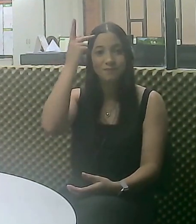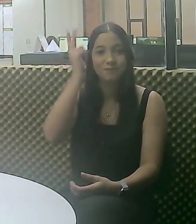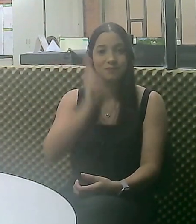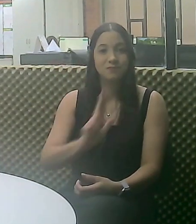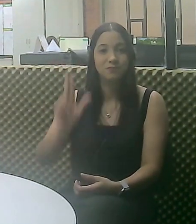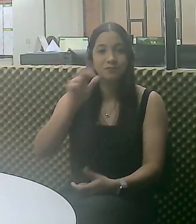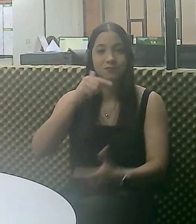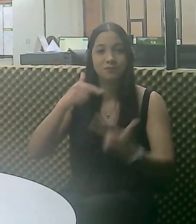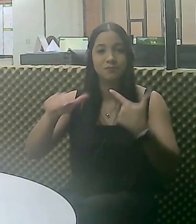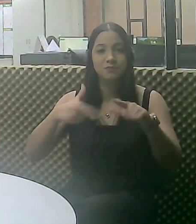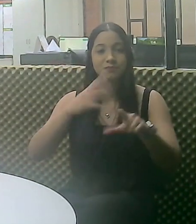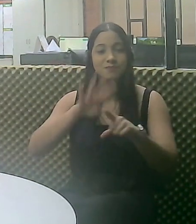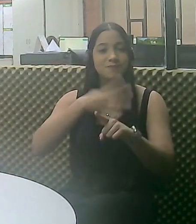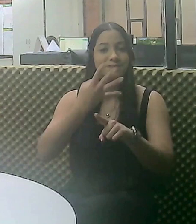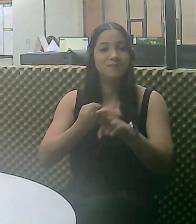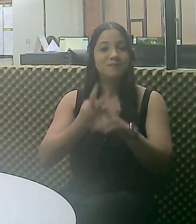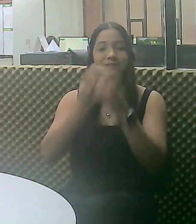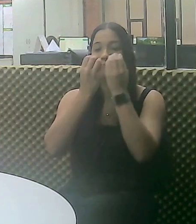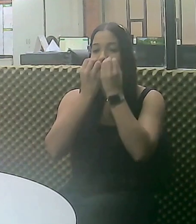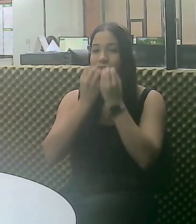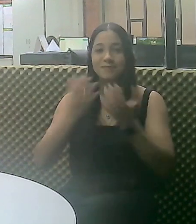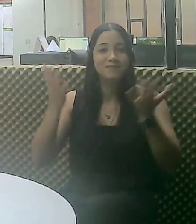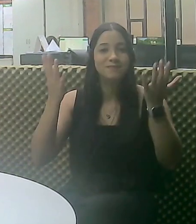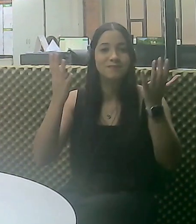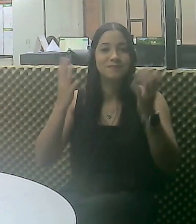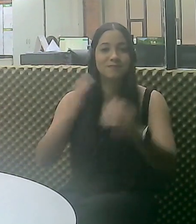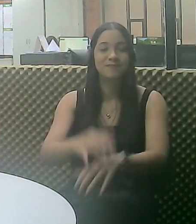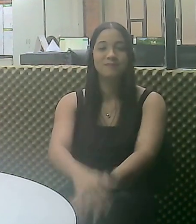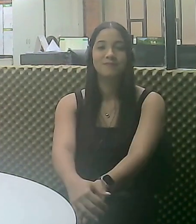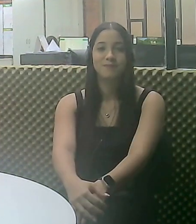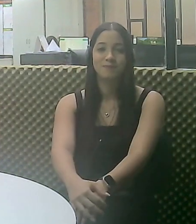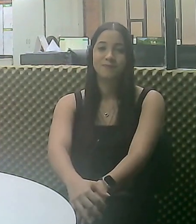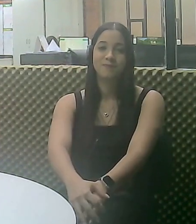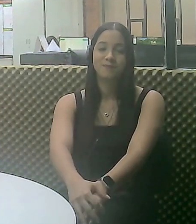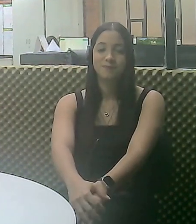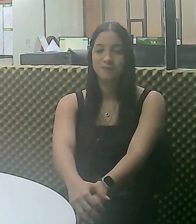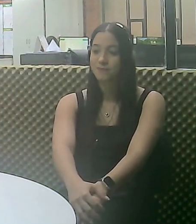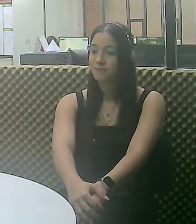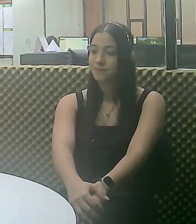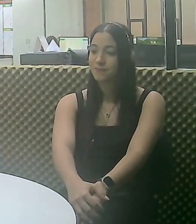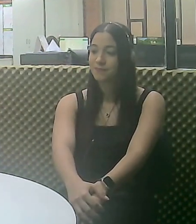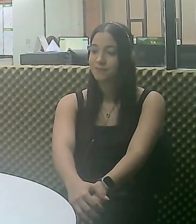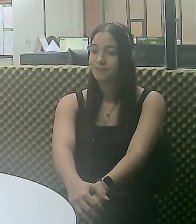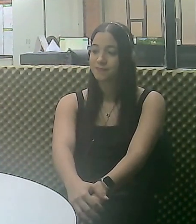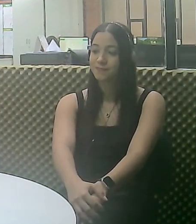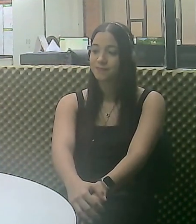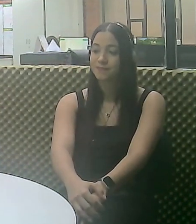Prefeitura de Uberlândia. Fazer mais, fazer bem.